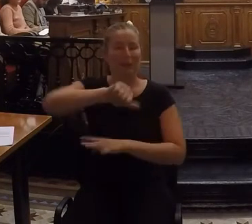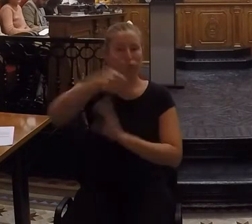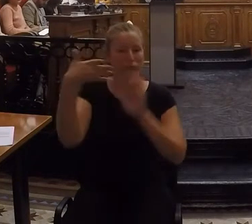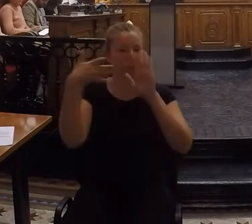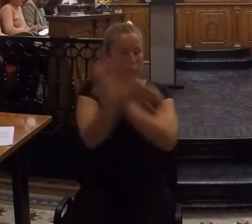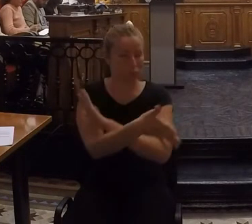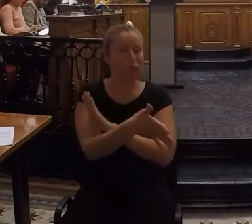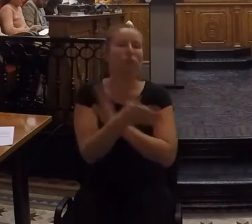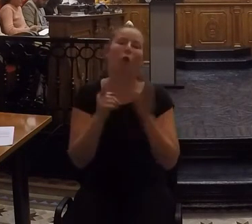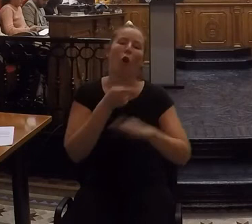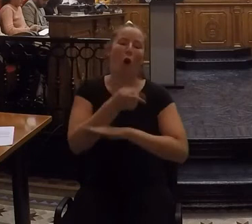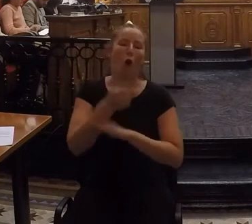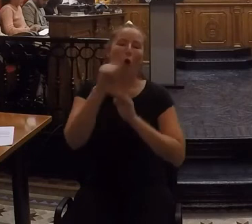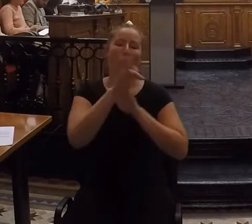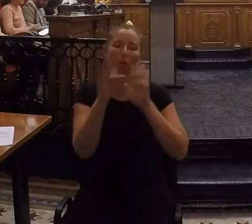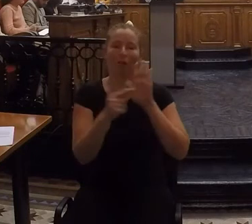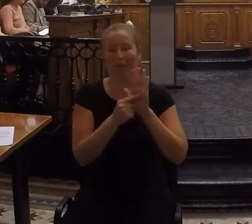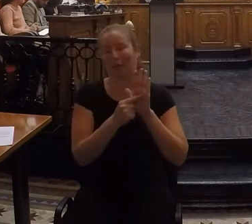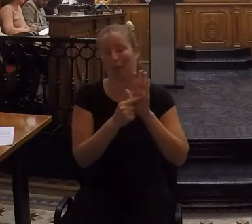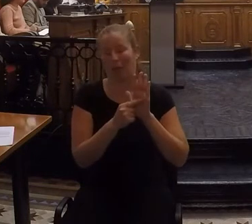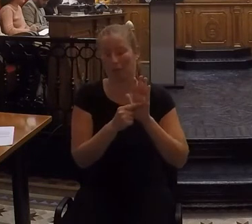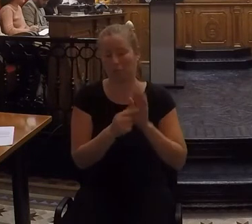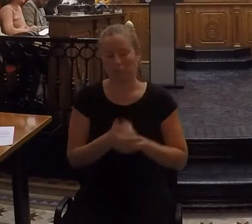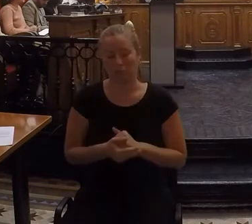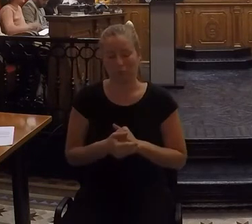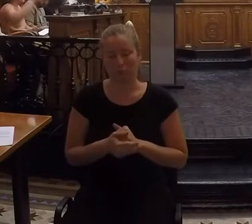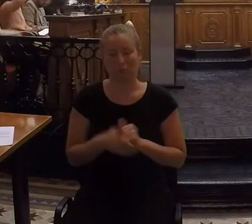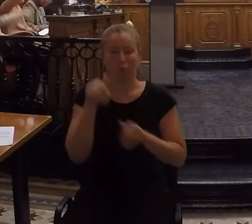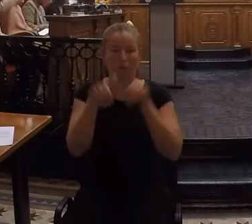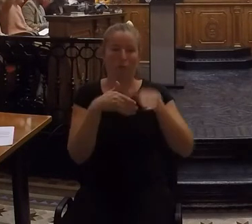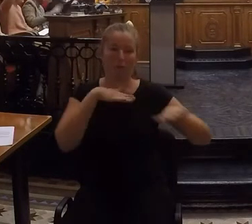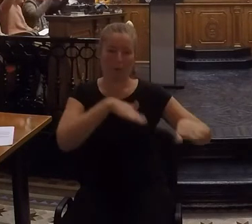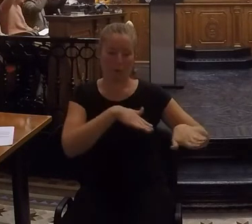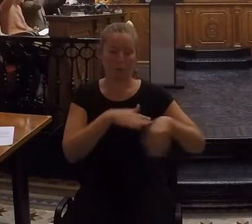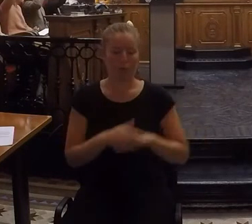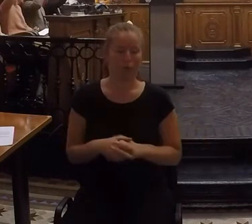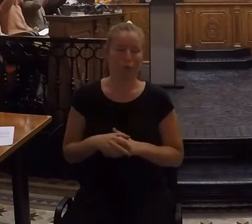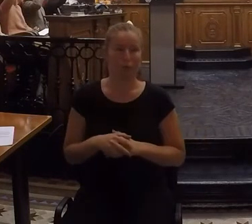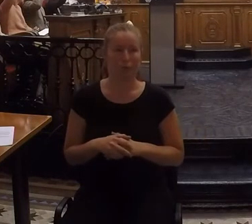de esta ordenanza fiscal. ¿Votos a favor?